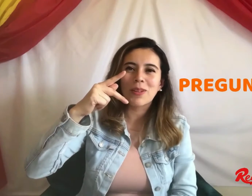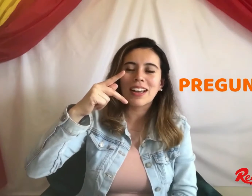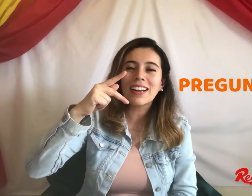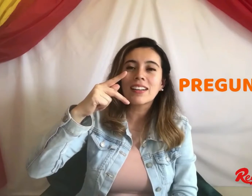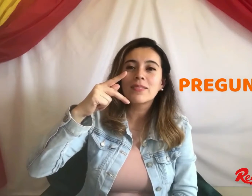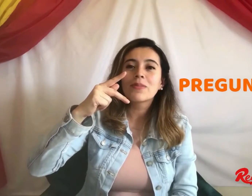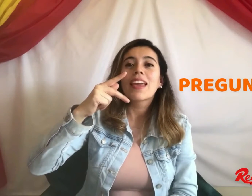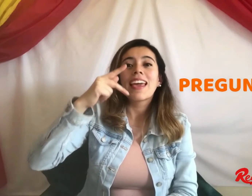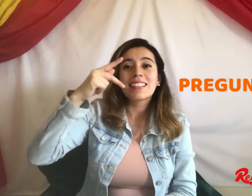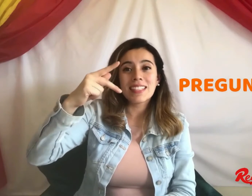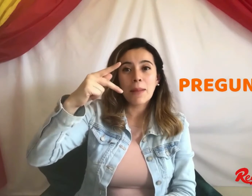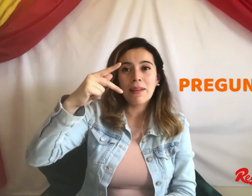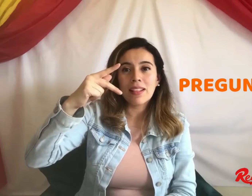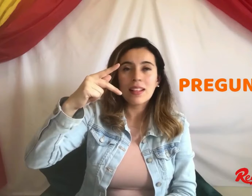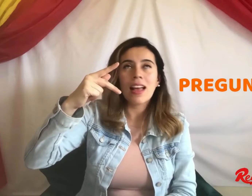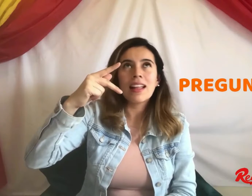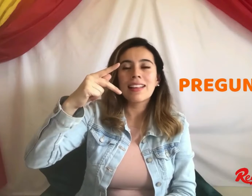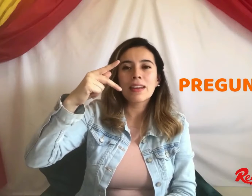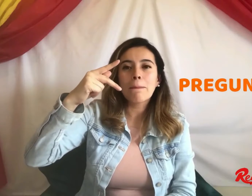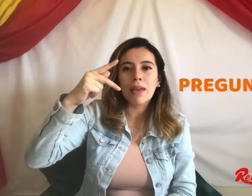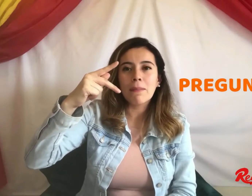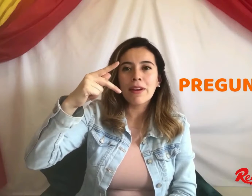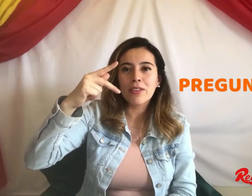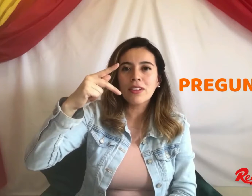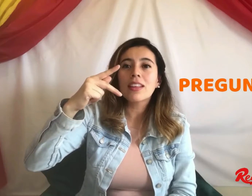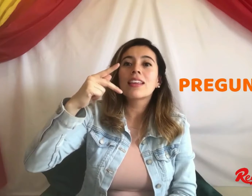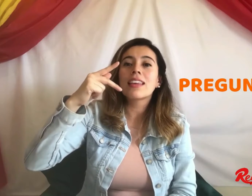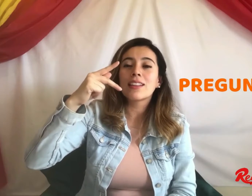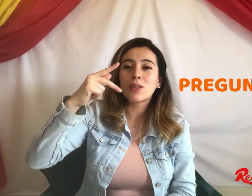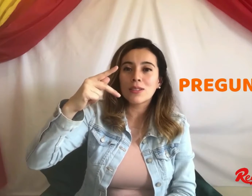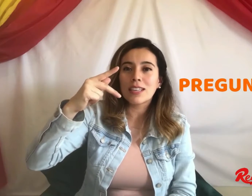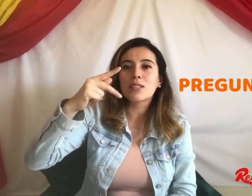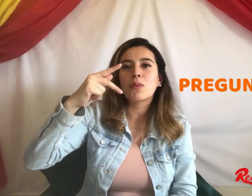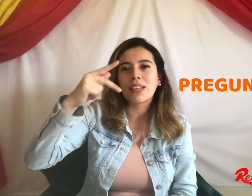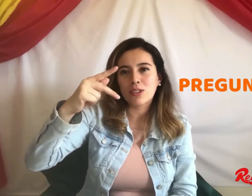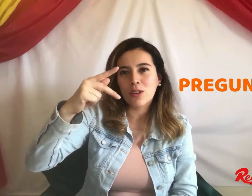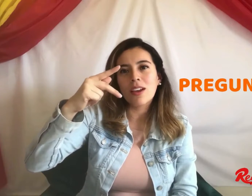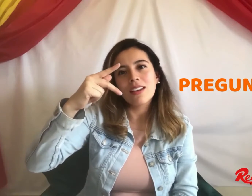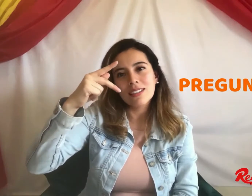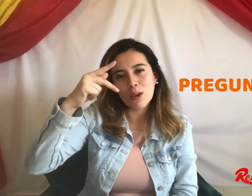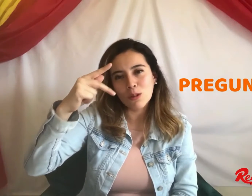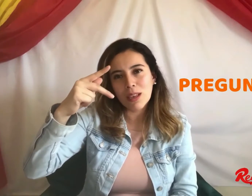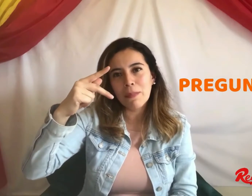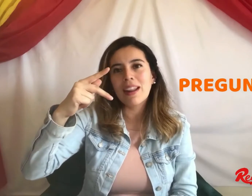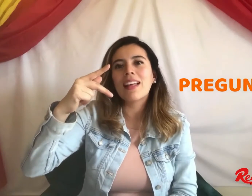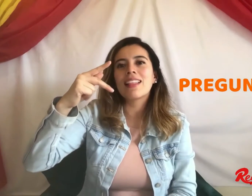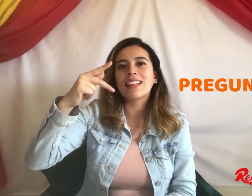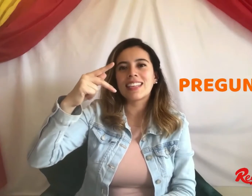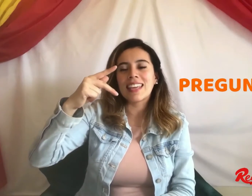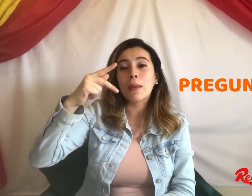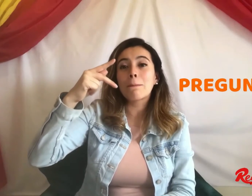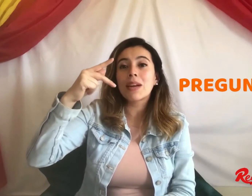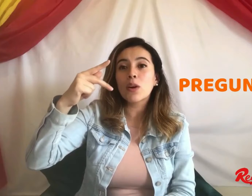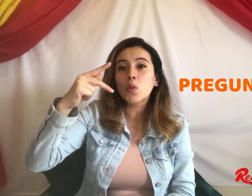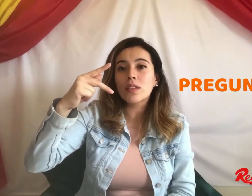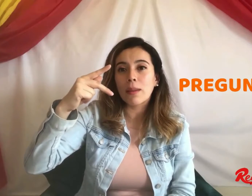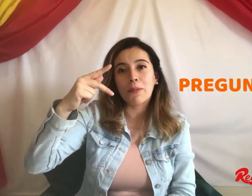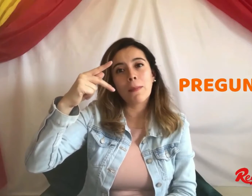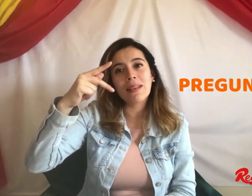pulgar. Esta es la letra P, perdón. Y entonces por eso se usa para la seña de pregunta, porque empieza